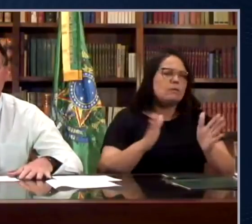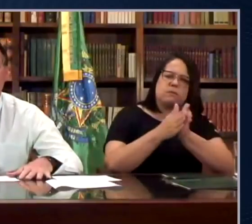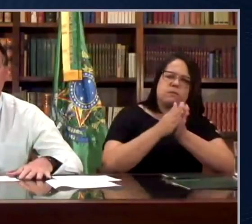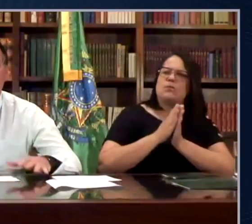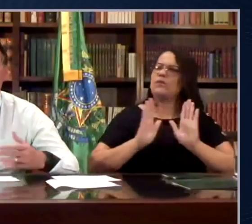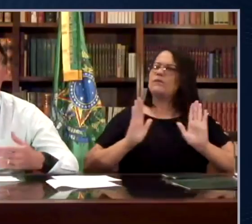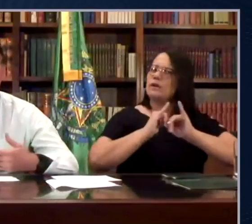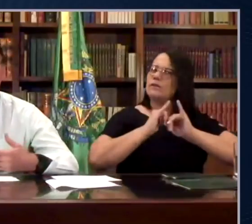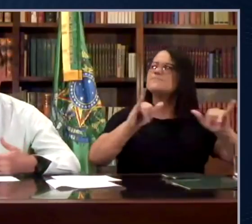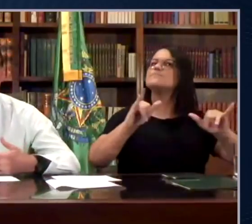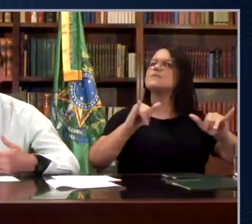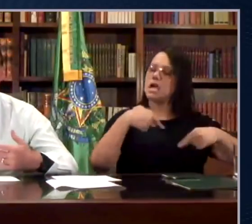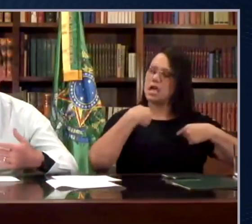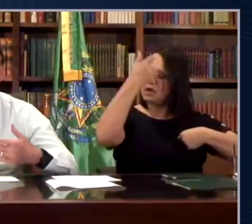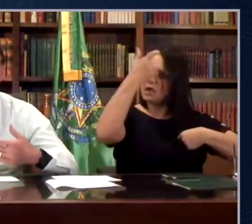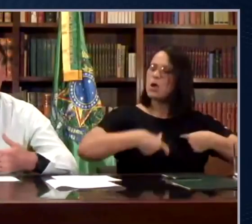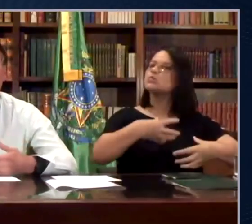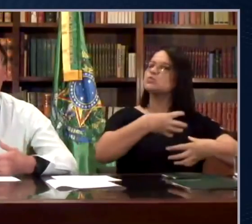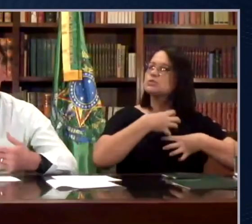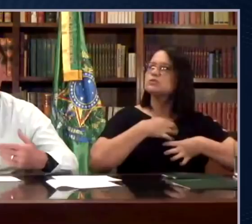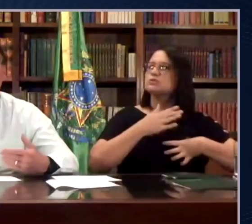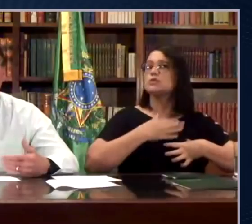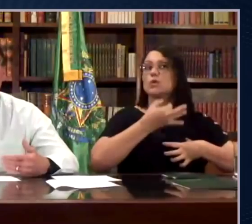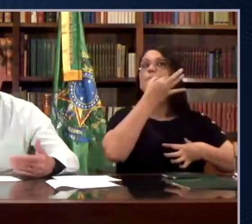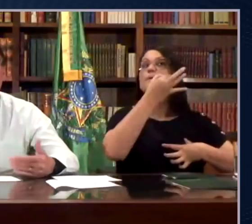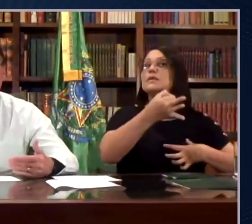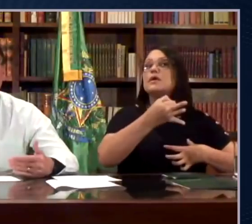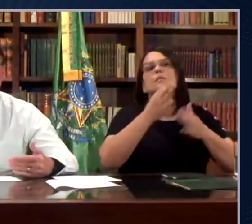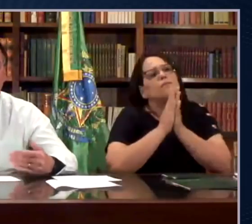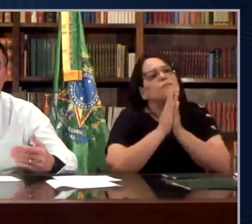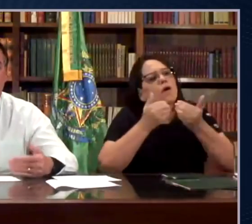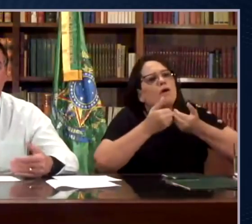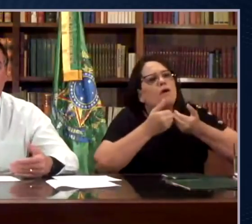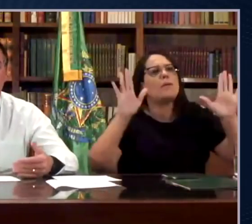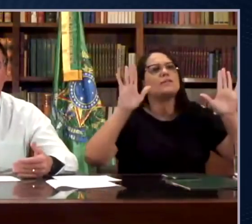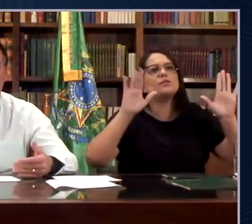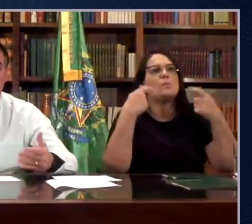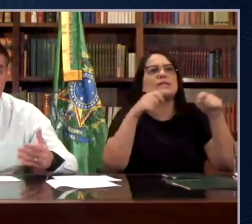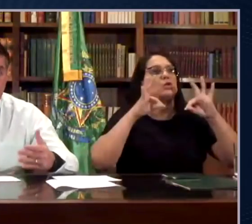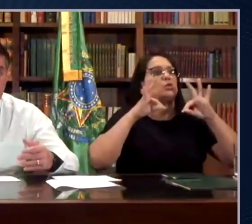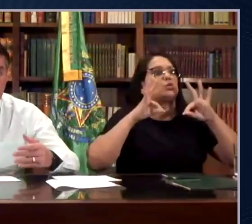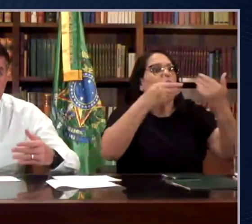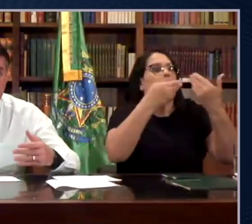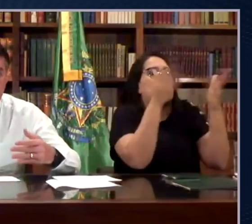o meu sentimento, é o que eu penso. Comecem a abrir. Se não quer abrir de uma vez,